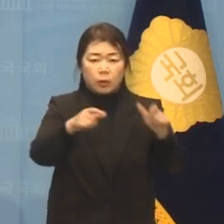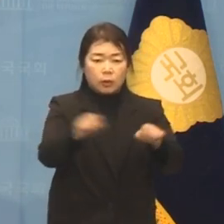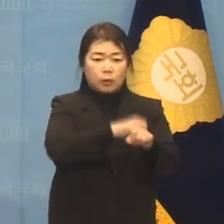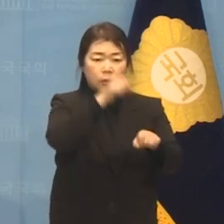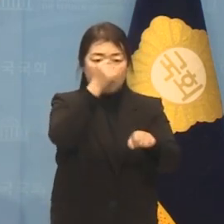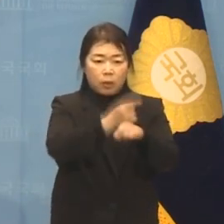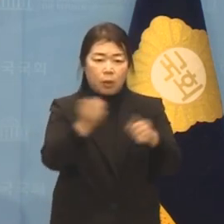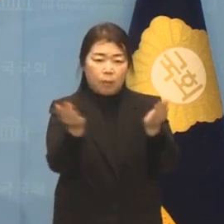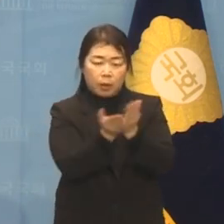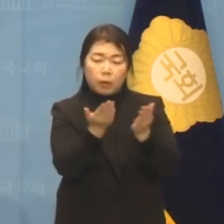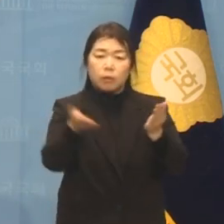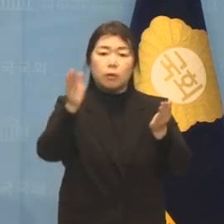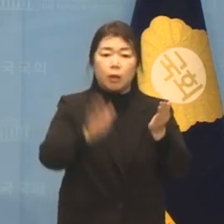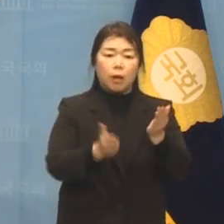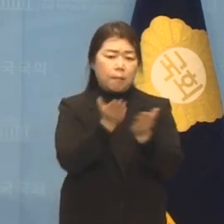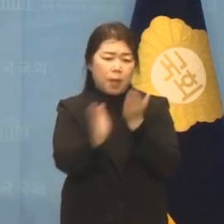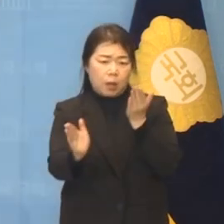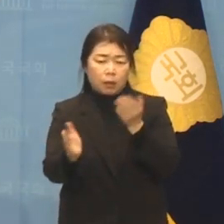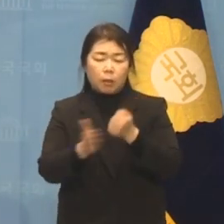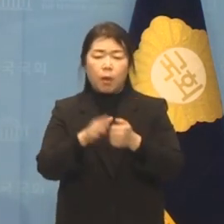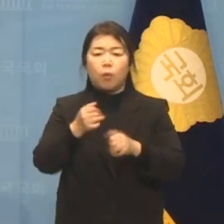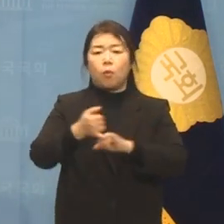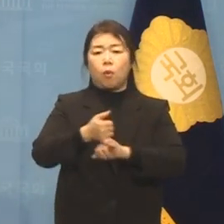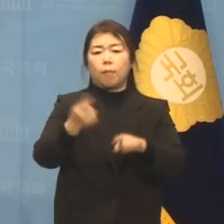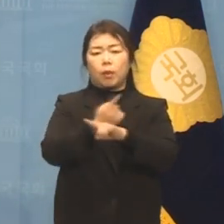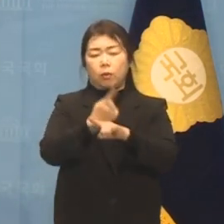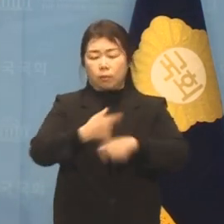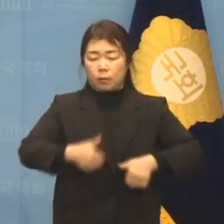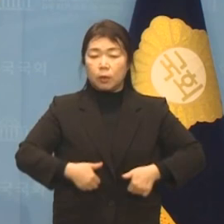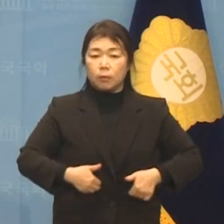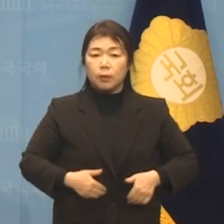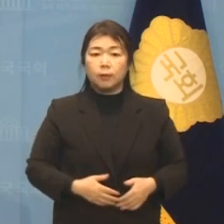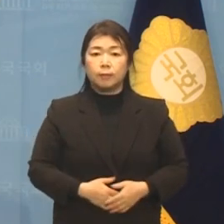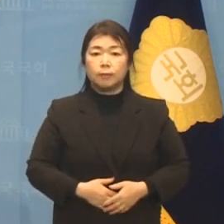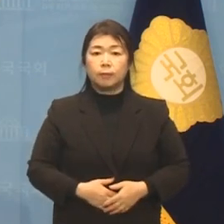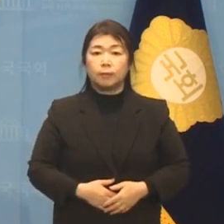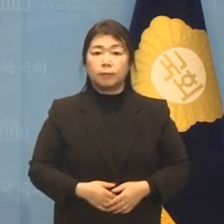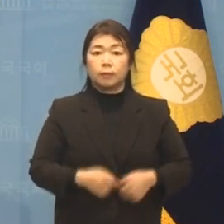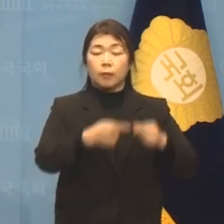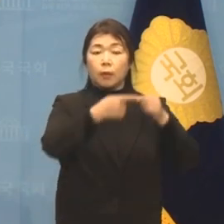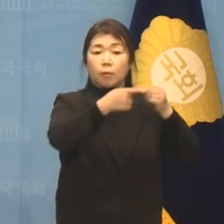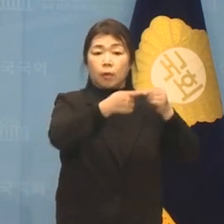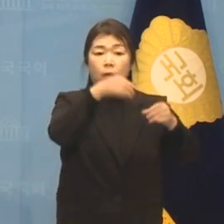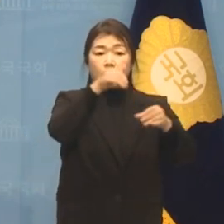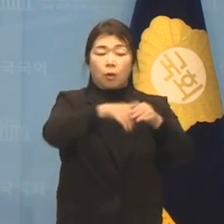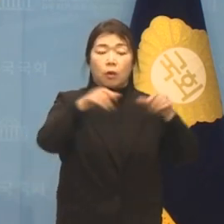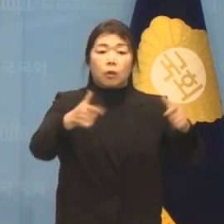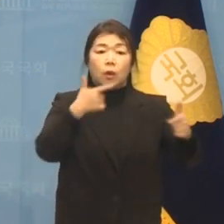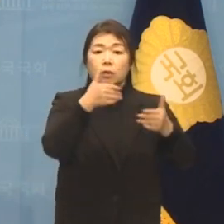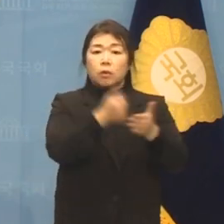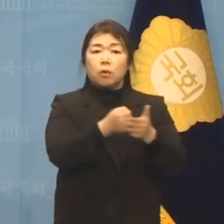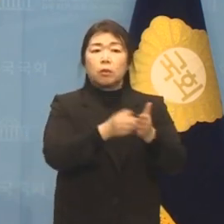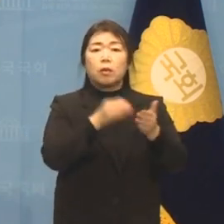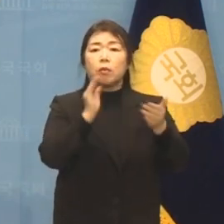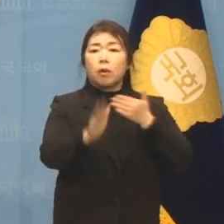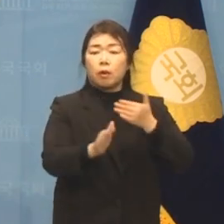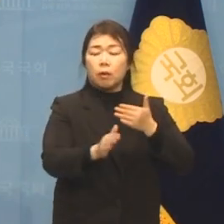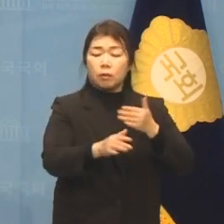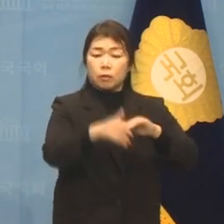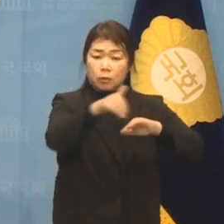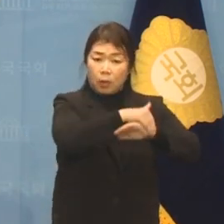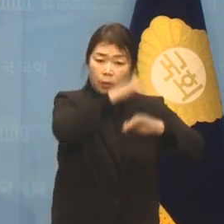반드시 수정되어야 한다는 말씀을 드립니다. 첫째, 선거구 획정위의 선거구